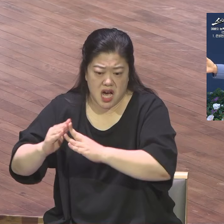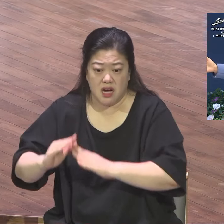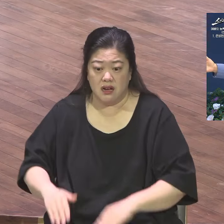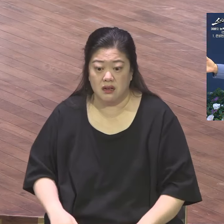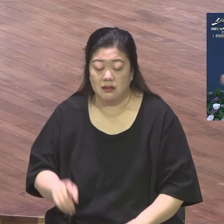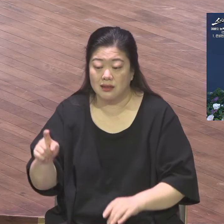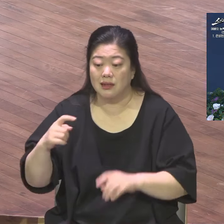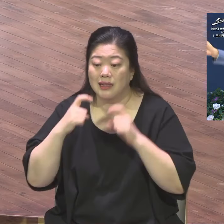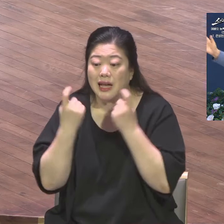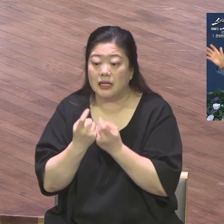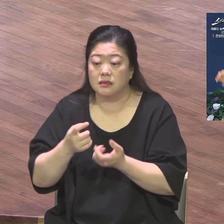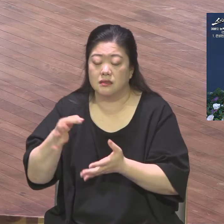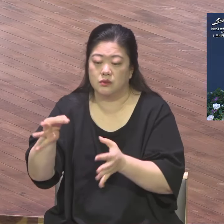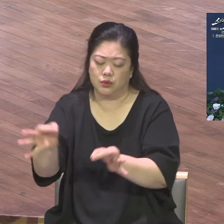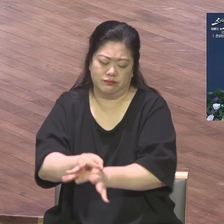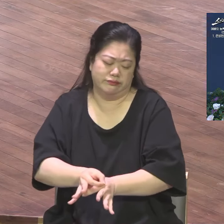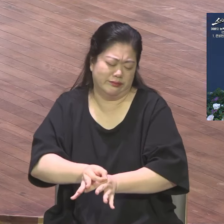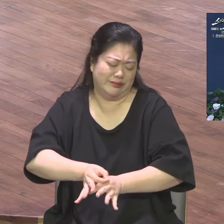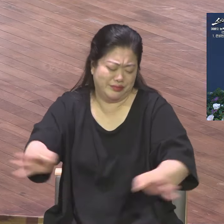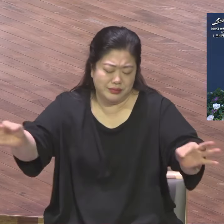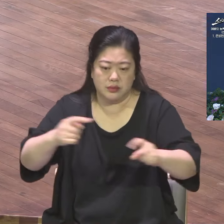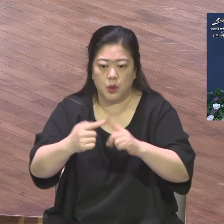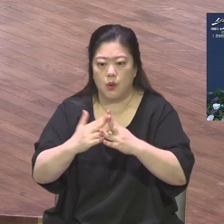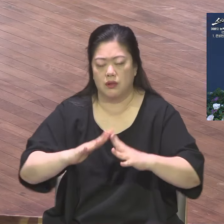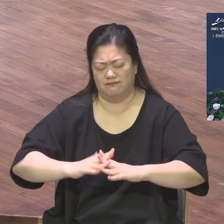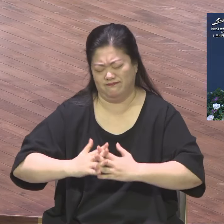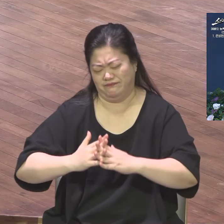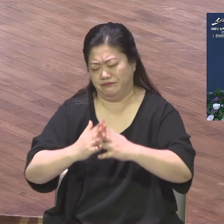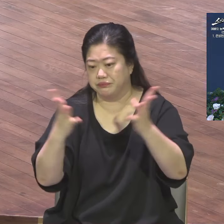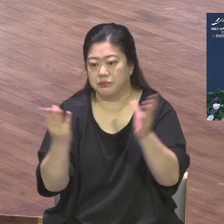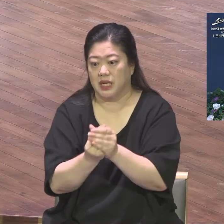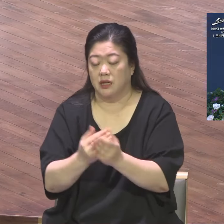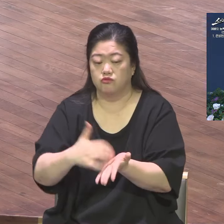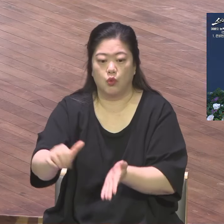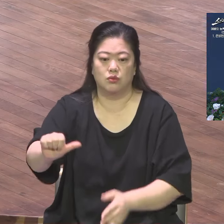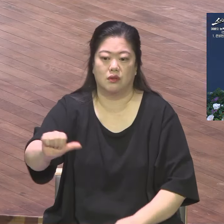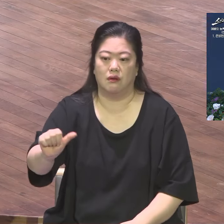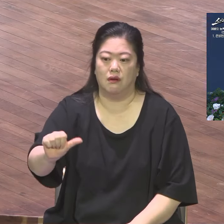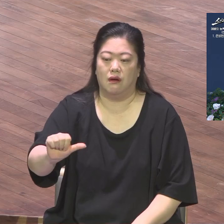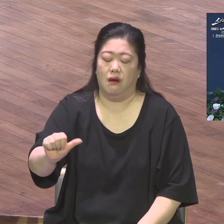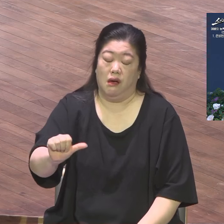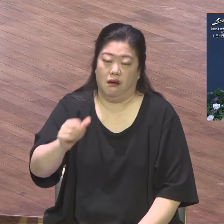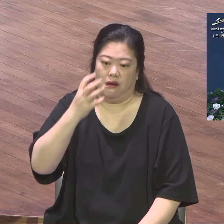다 쫙 깔아버려. 이